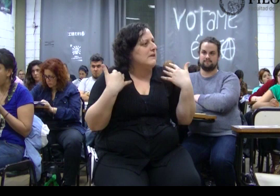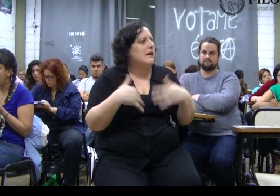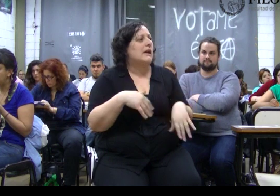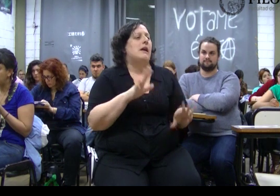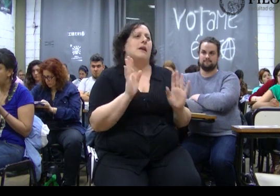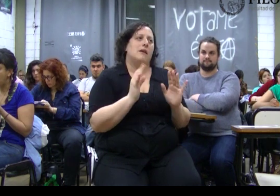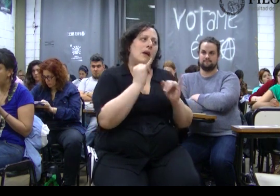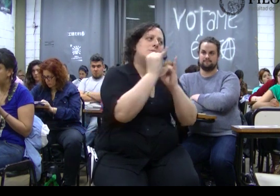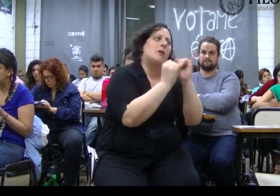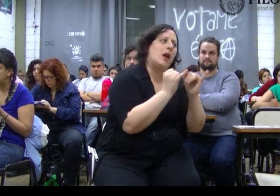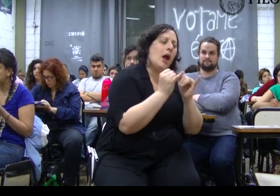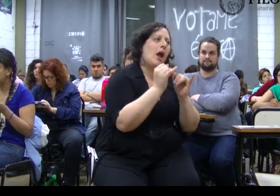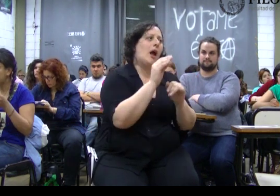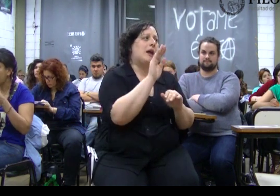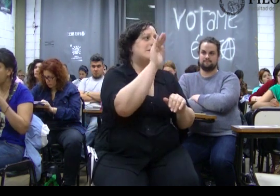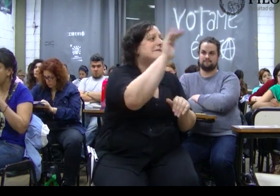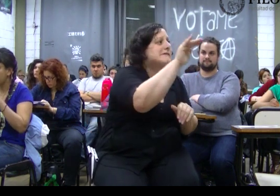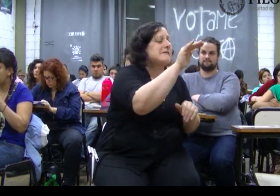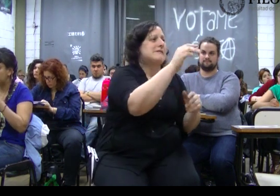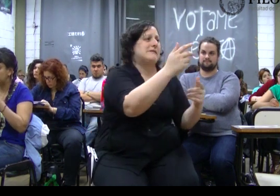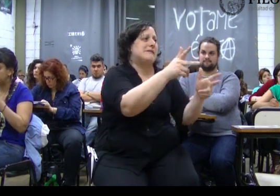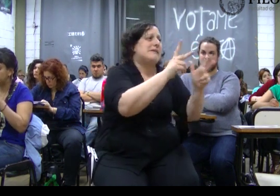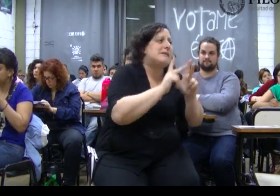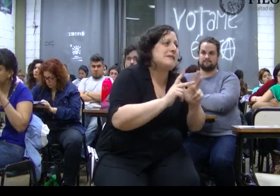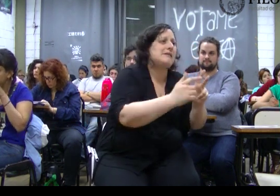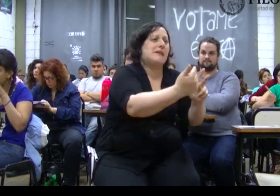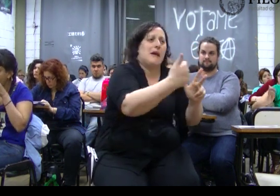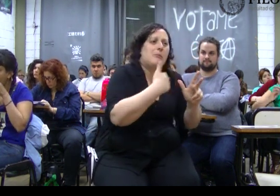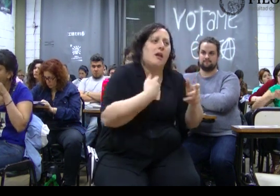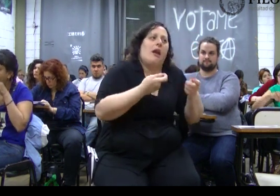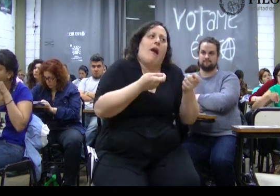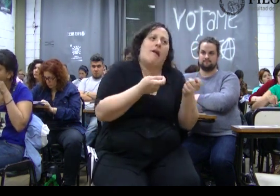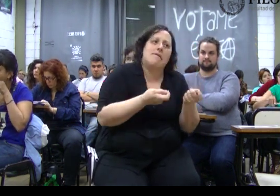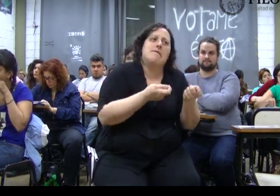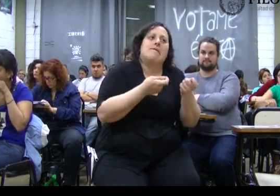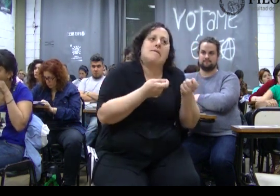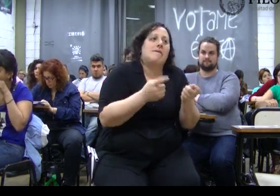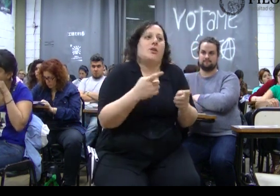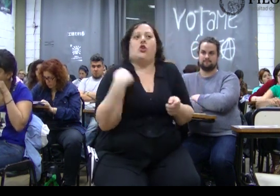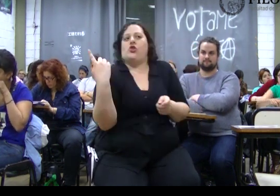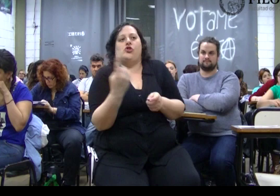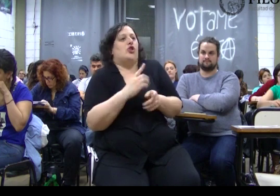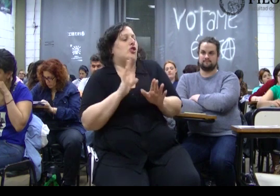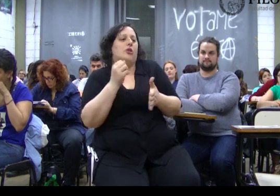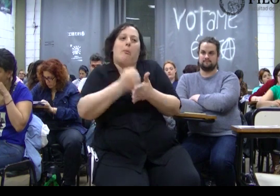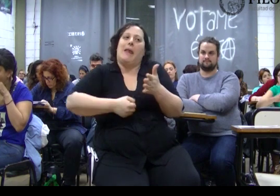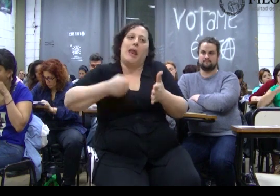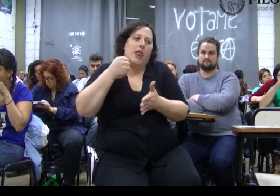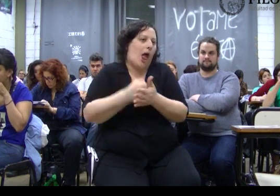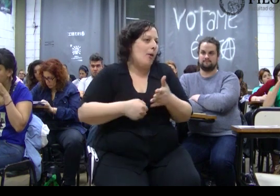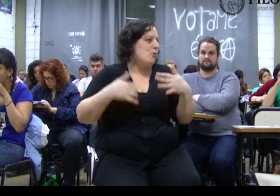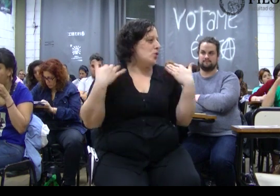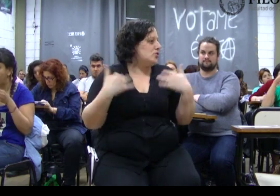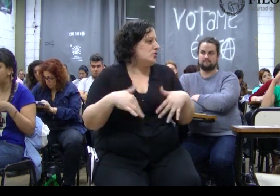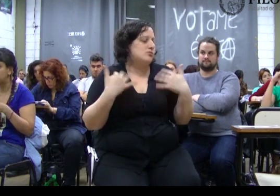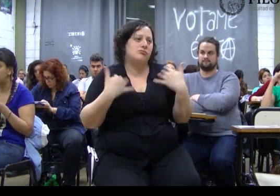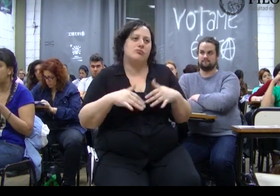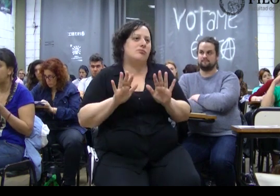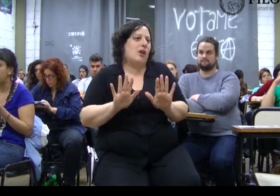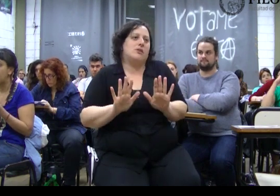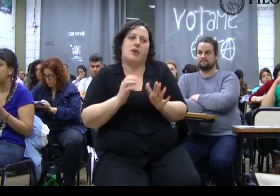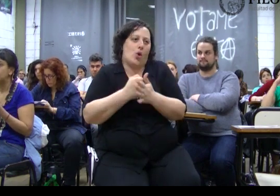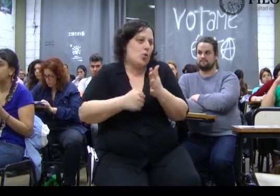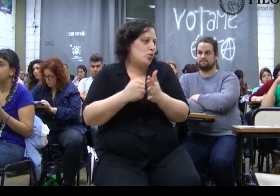permanentemente las compas y los compas que militamos para estas causas. Por